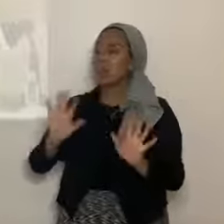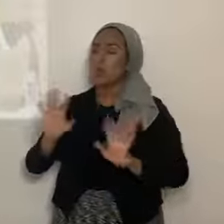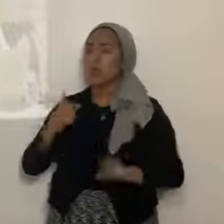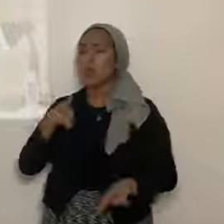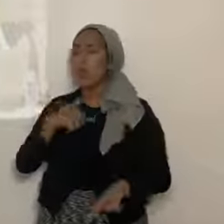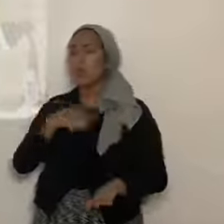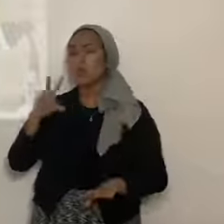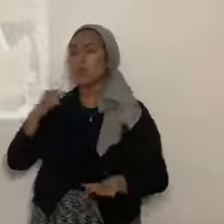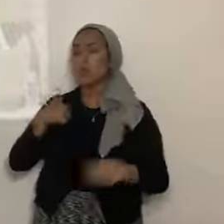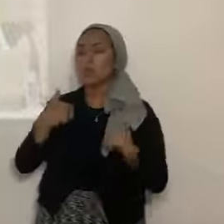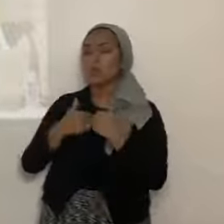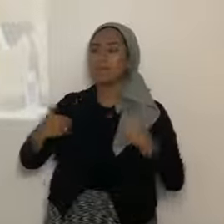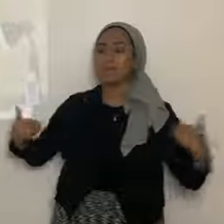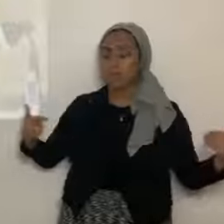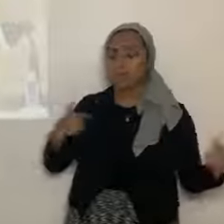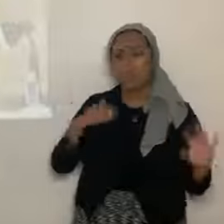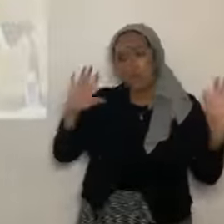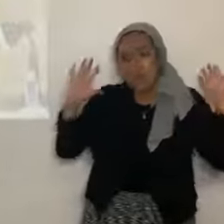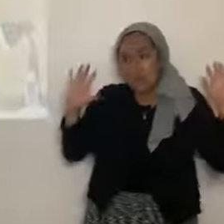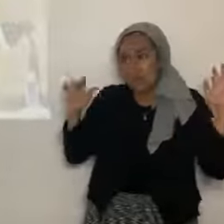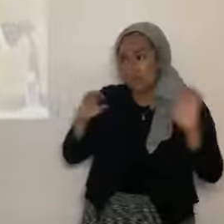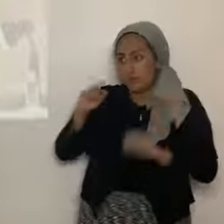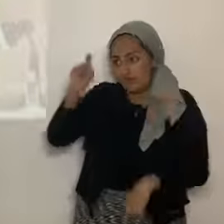nosotros no tenemos por qué. Le digo, no, pues nadie los está forzando, ¿usted es quien los invitó?